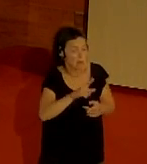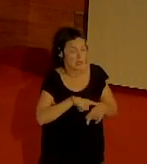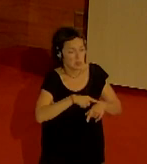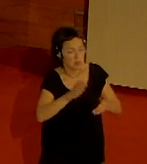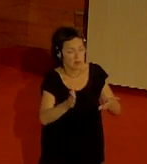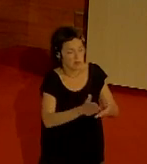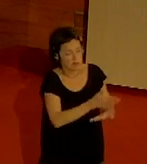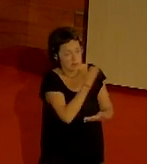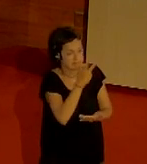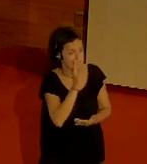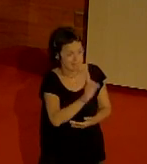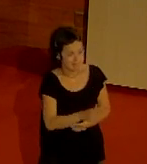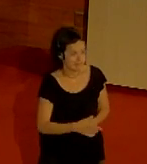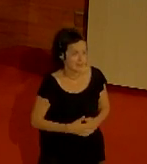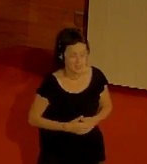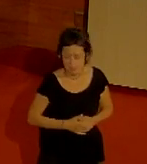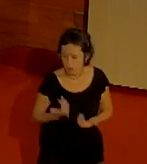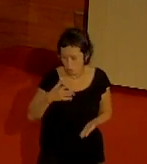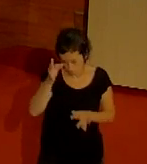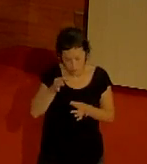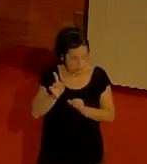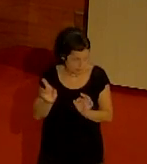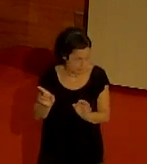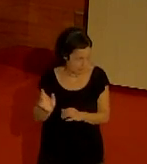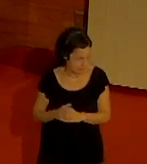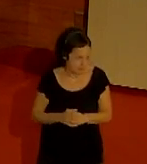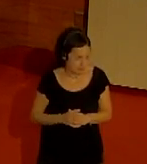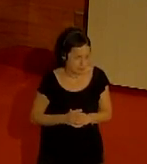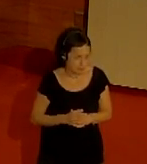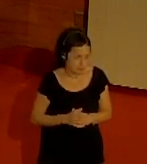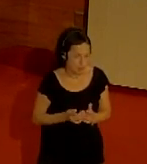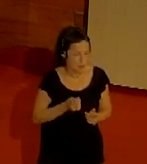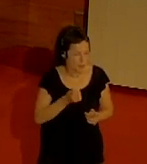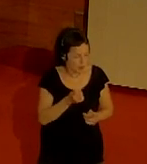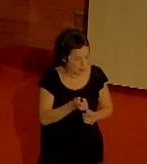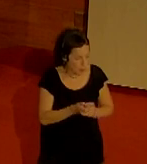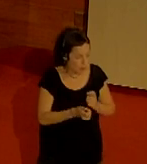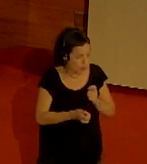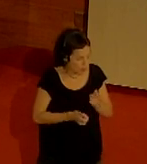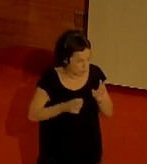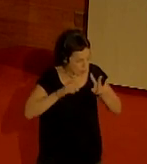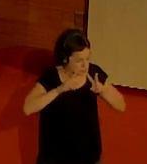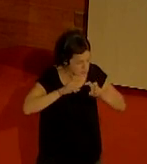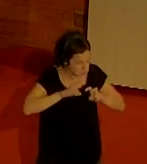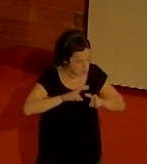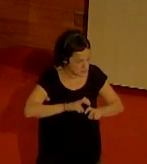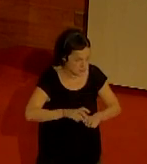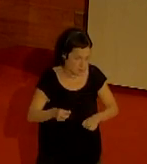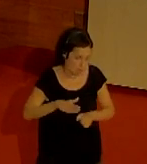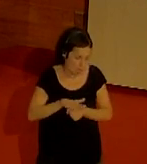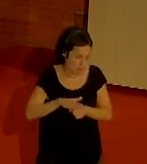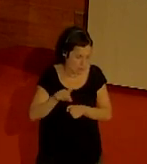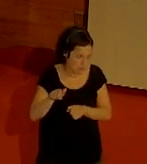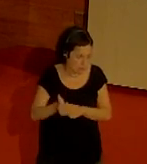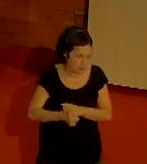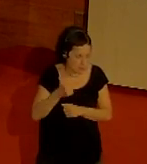esto. Si no, no creería nada más, ¿no? En poco a poco ir labrando eso, ¿no? Y en este ámbito, por supuesto. Y